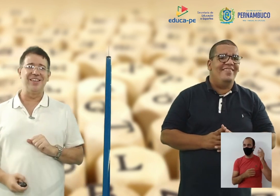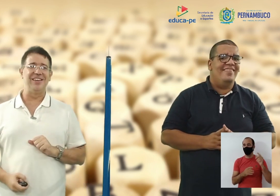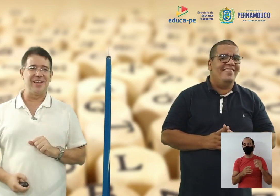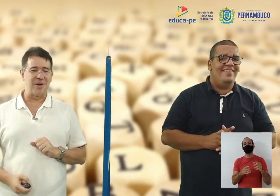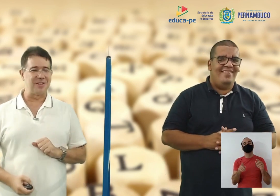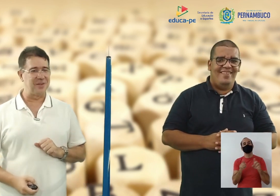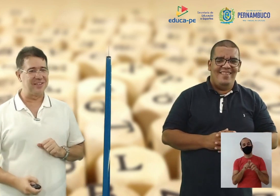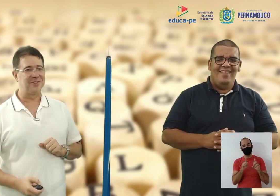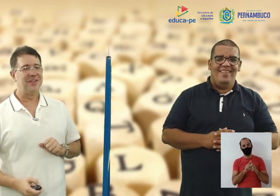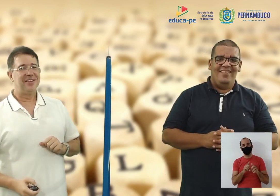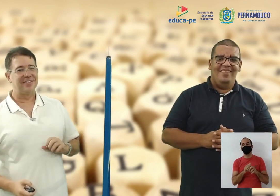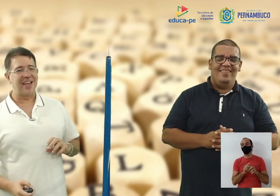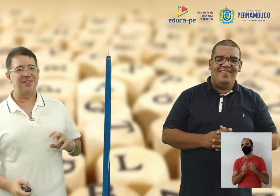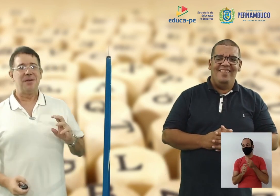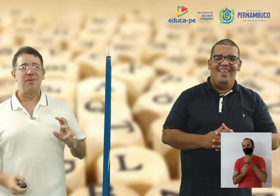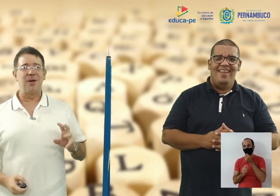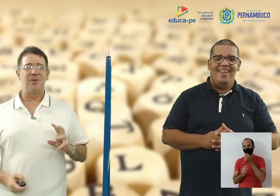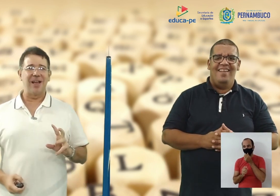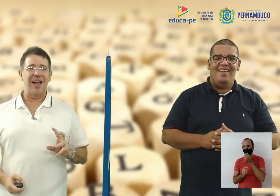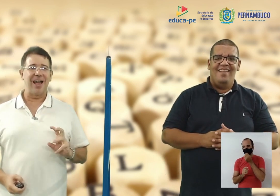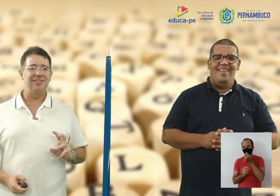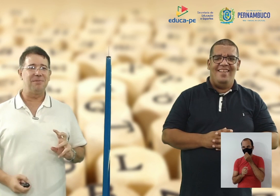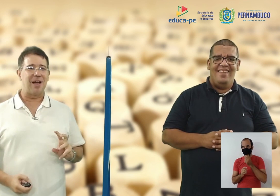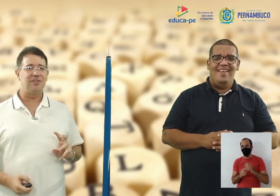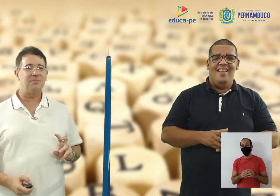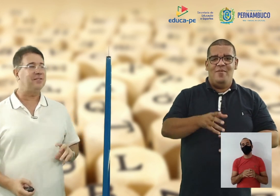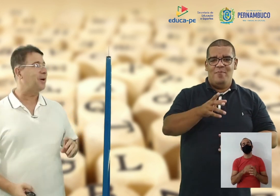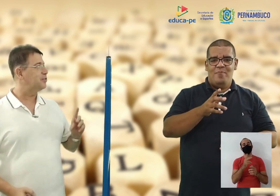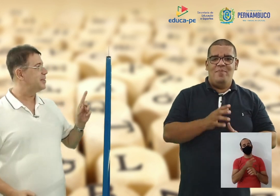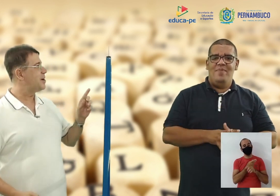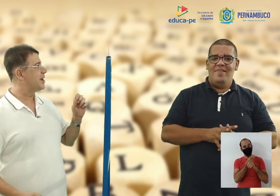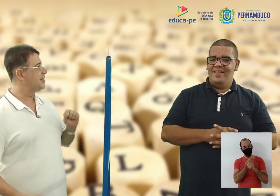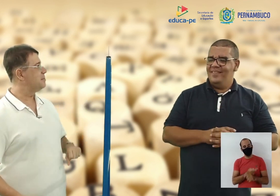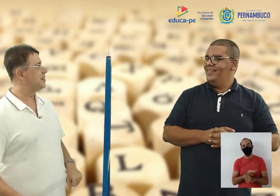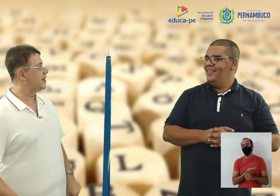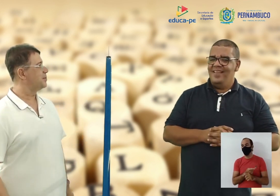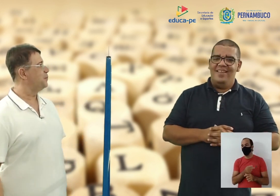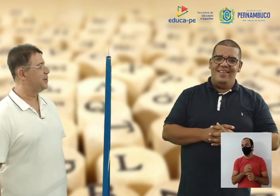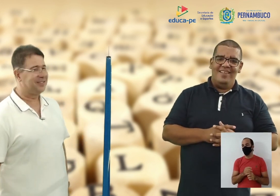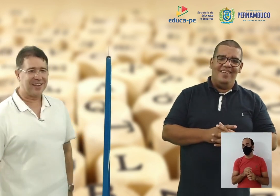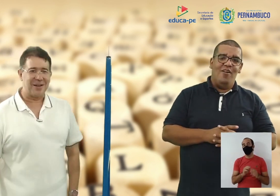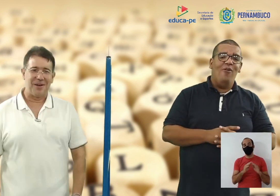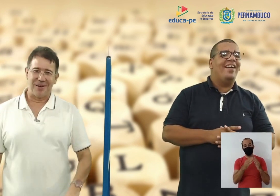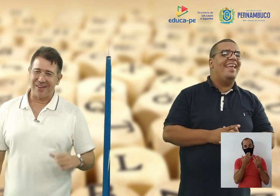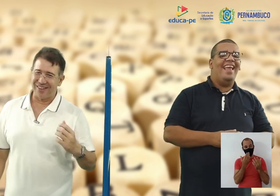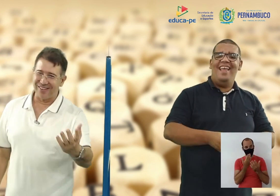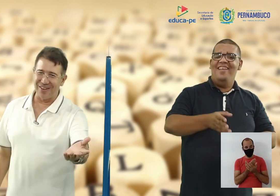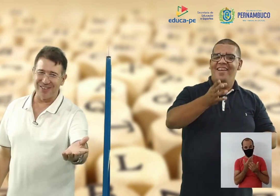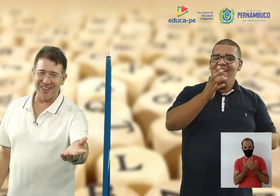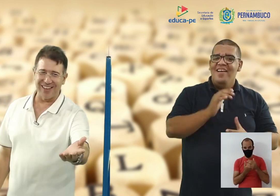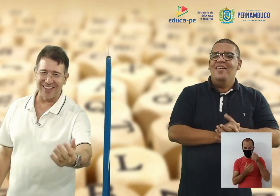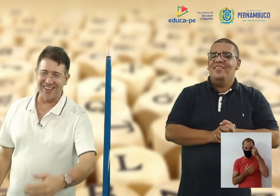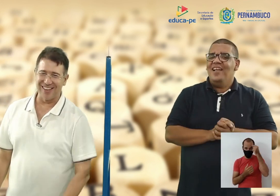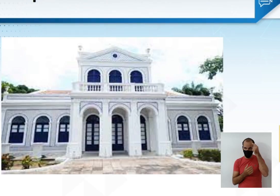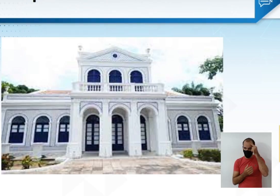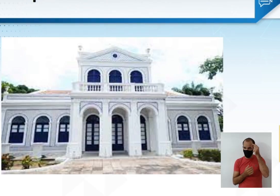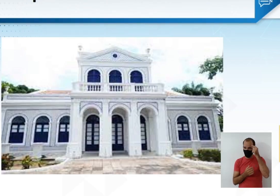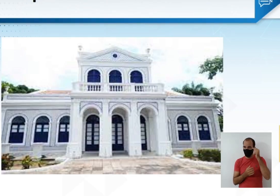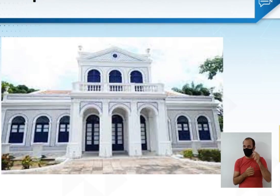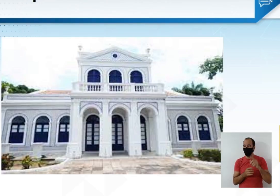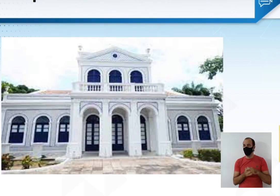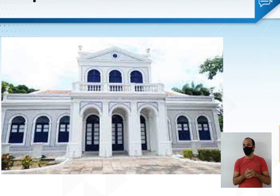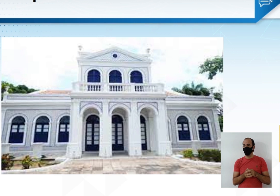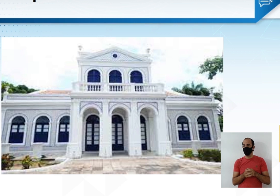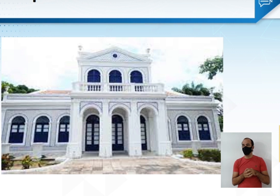procurar, enquanto isso, certo? Procurar as imagens, mas eu acho que é uma Academia de Educação Física. Ok. Vamos ver aqui. Nós